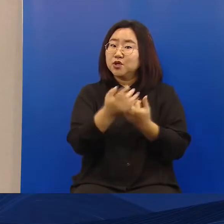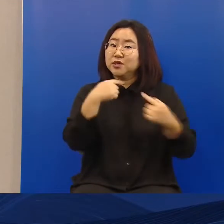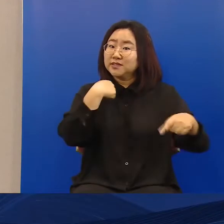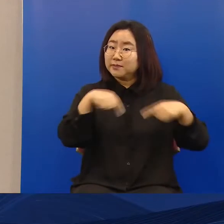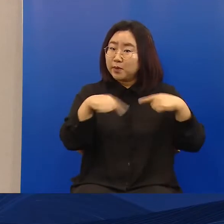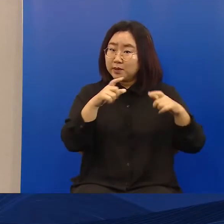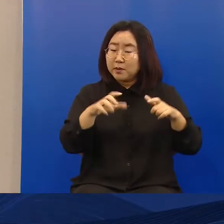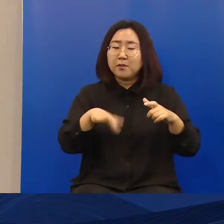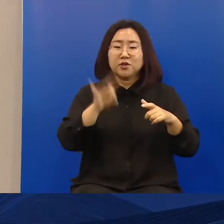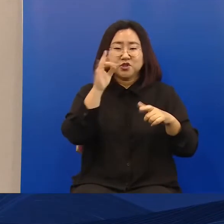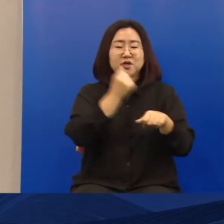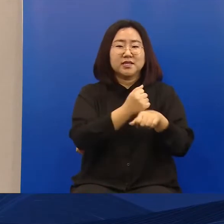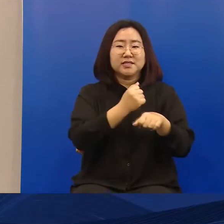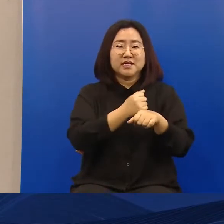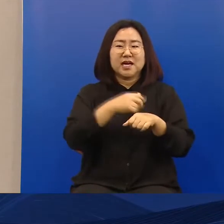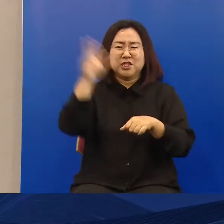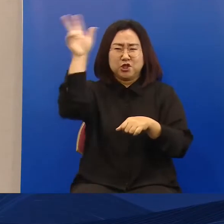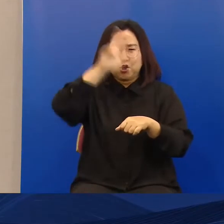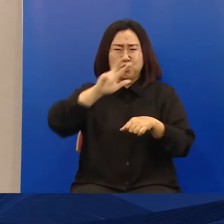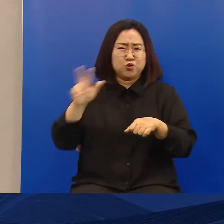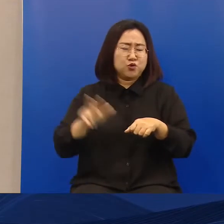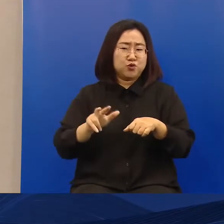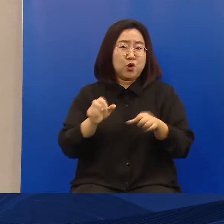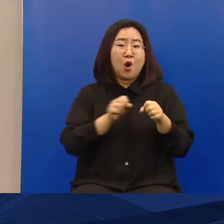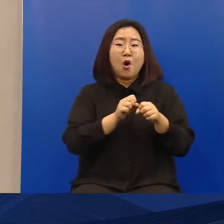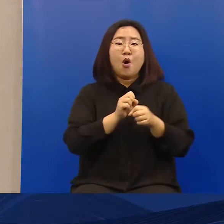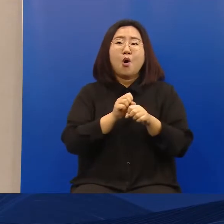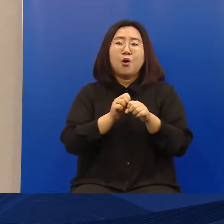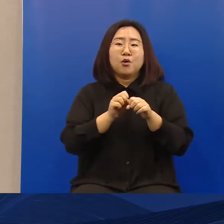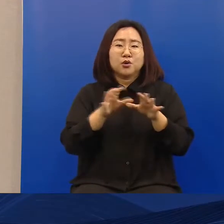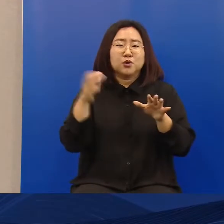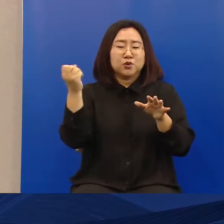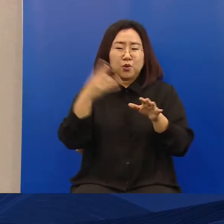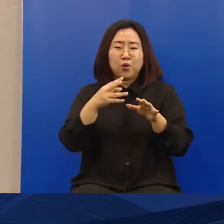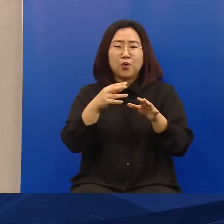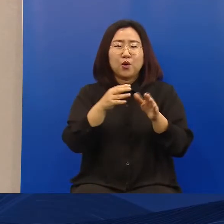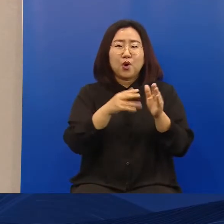제주광역자치도에서 했으니까 전국 광역으로 확산시키고 또